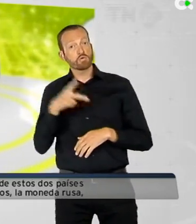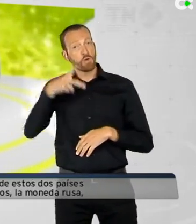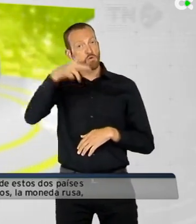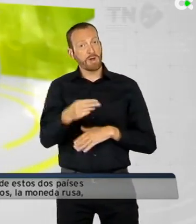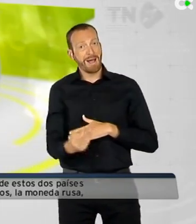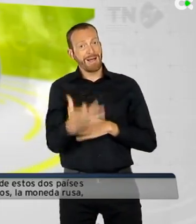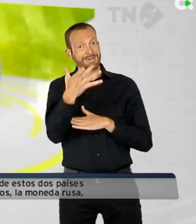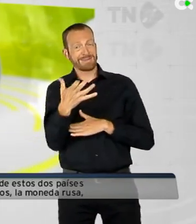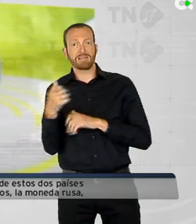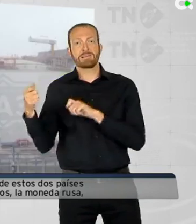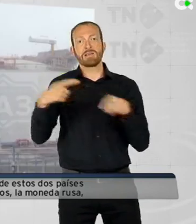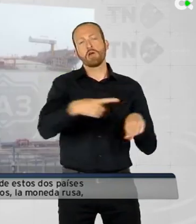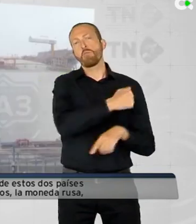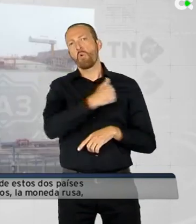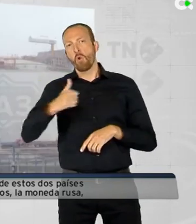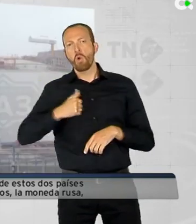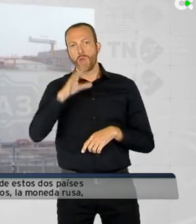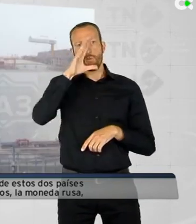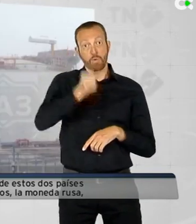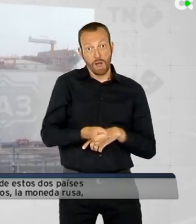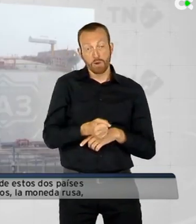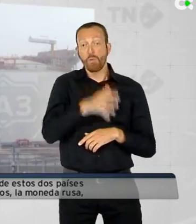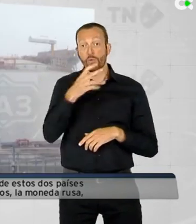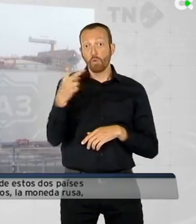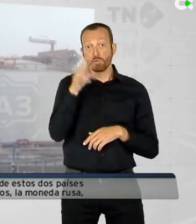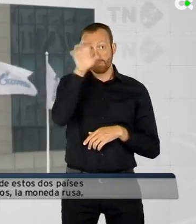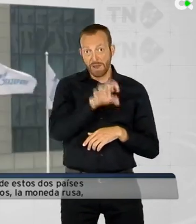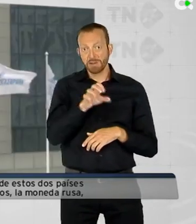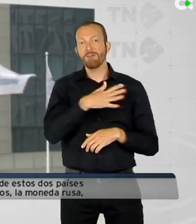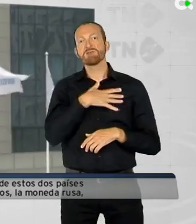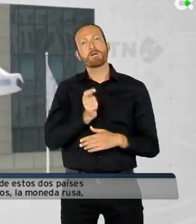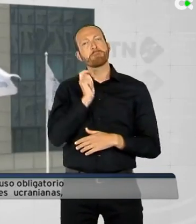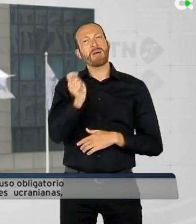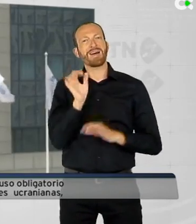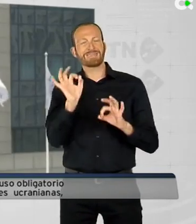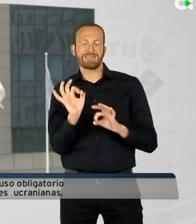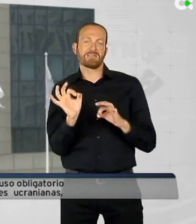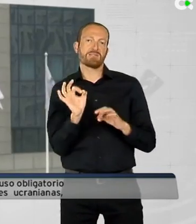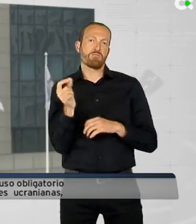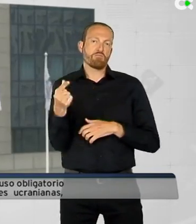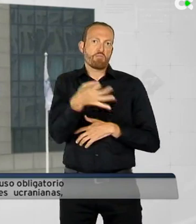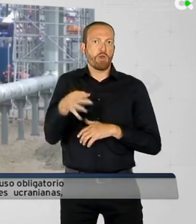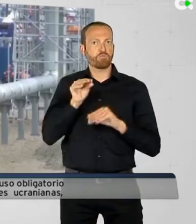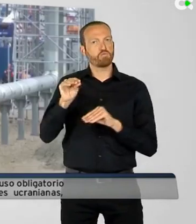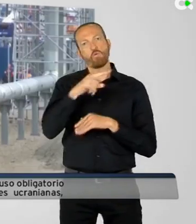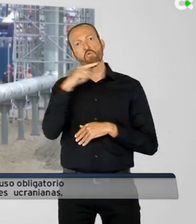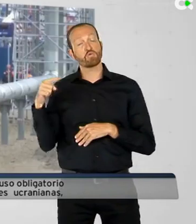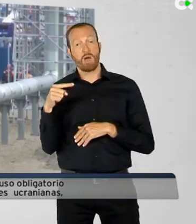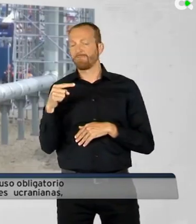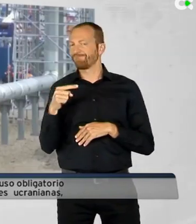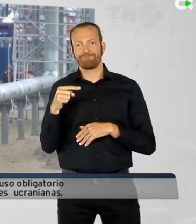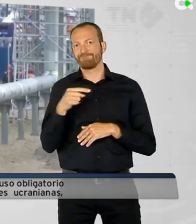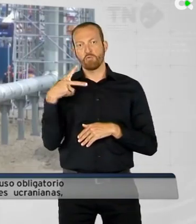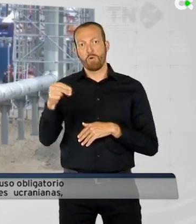de gas a Polonia y Bulgaria, al negarse estos dos países a pagar en rublos la moneda rusa, que será de uso obligatorio